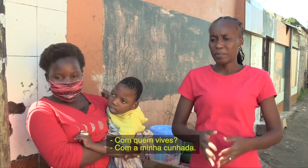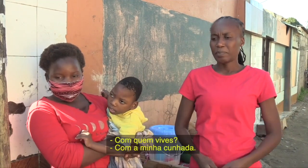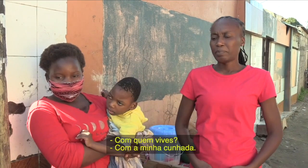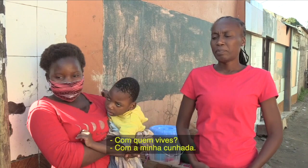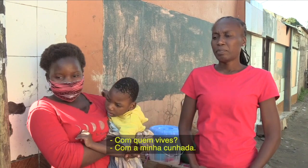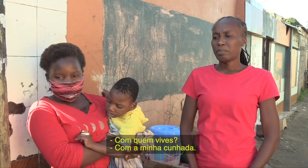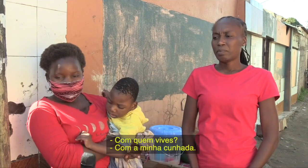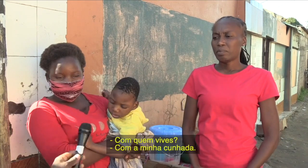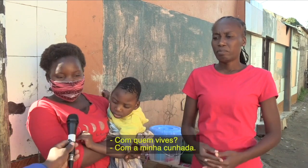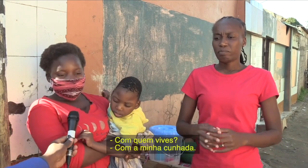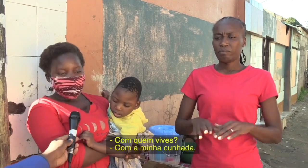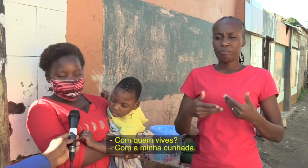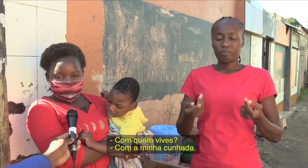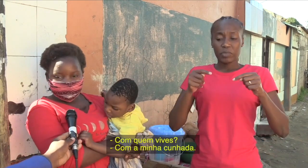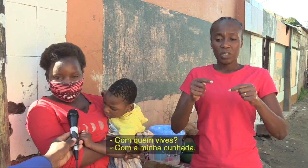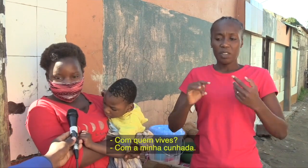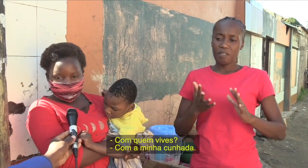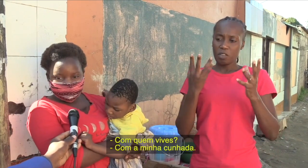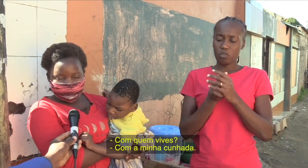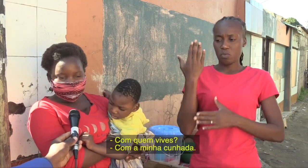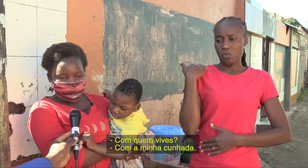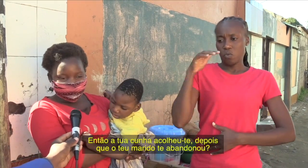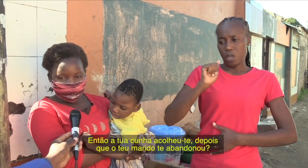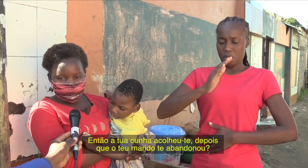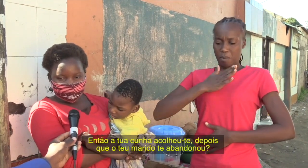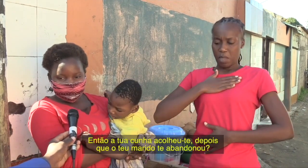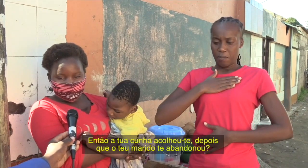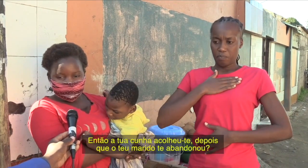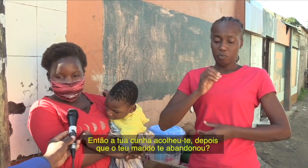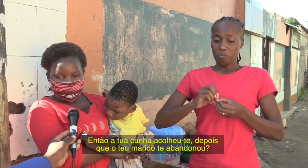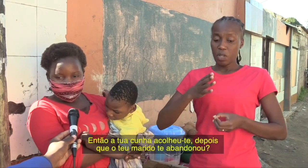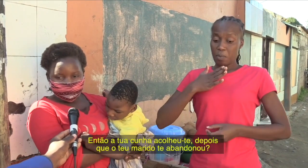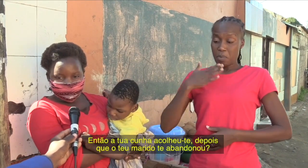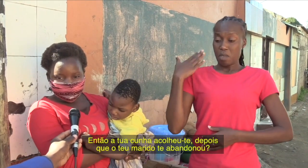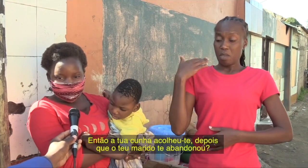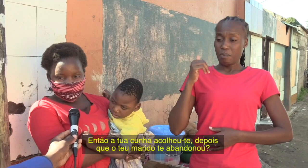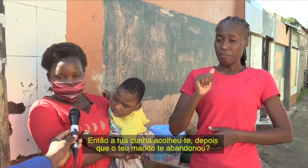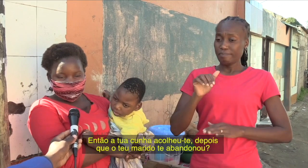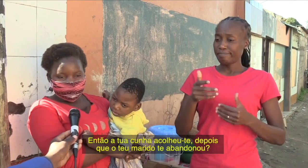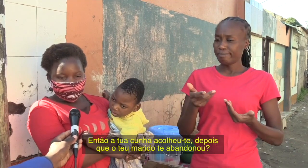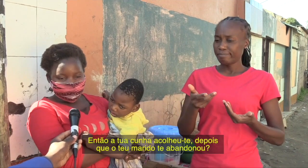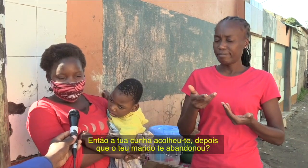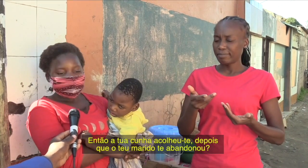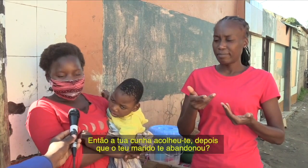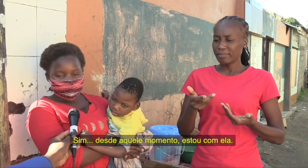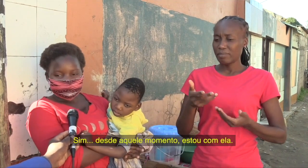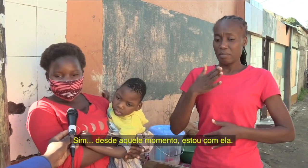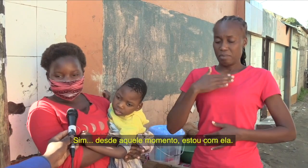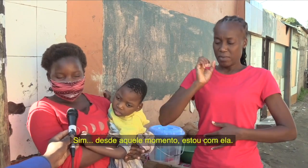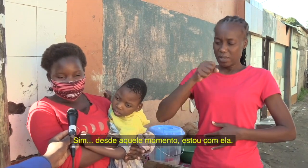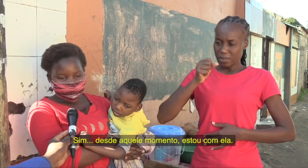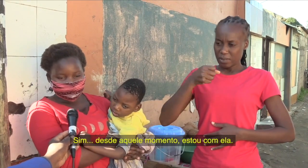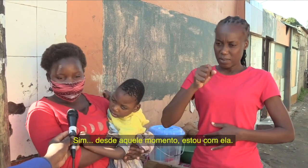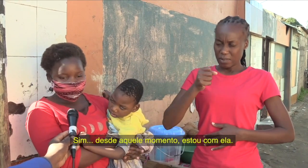Onde estás? Estás a ver com? Com a minha cunhada. Sim. Então, te acolheram essa cunhada depois do marido ter abandonado? Sim.